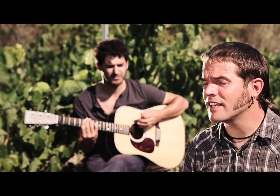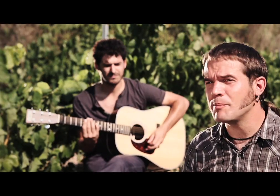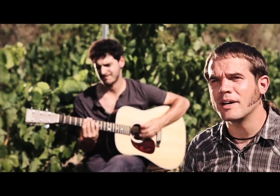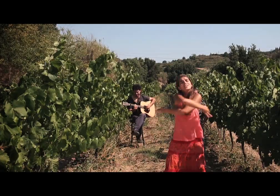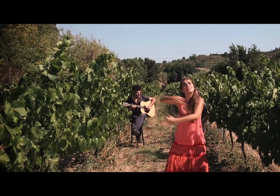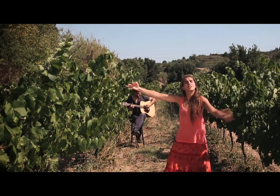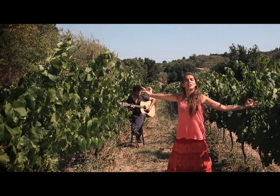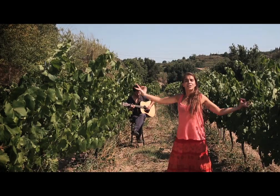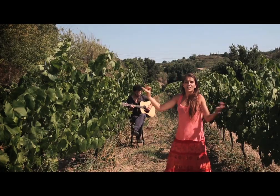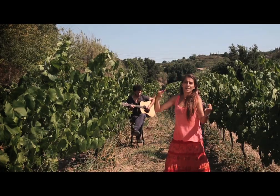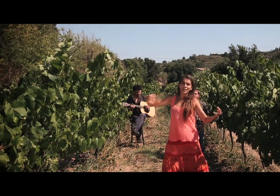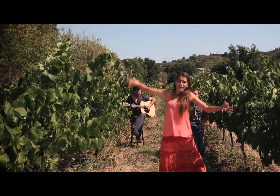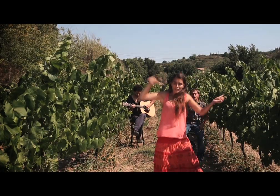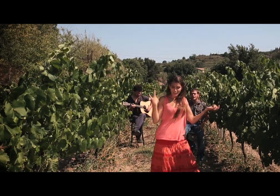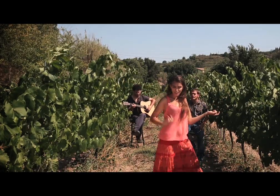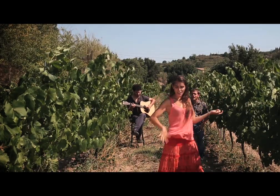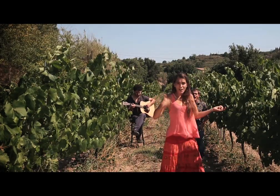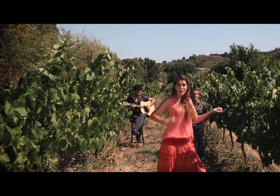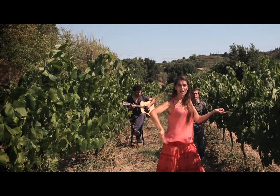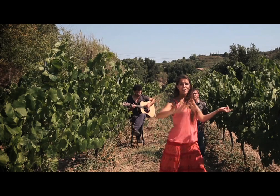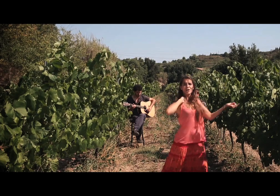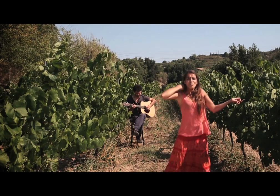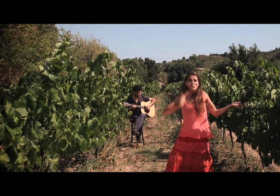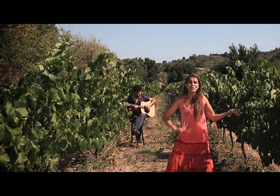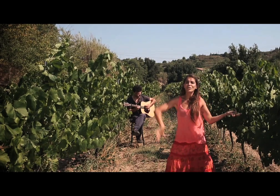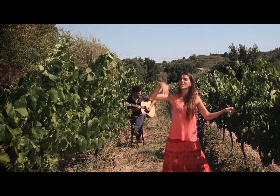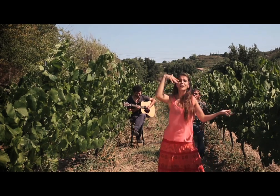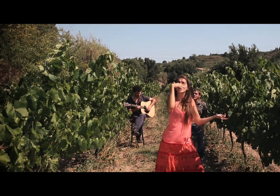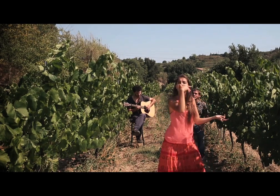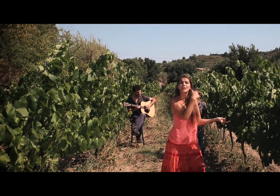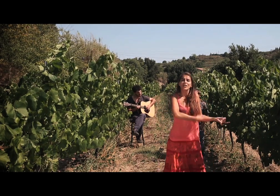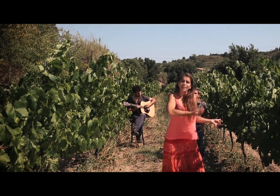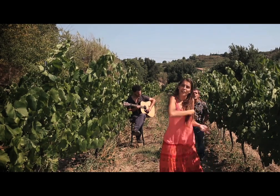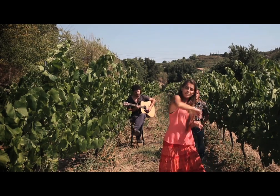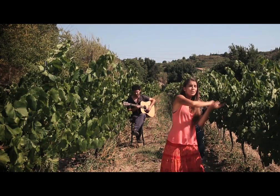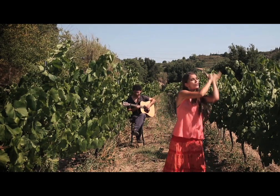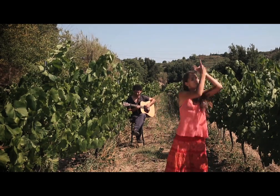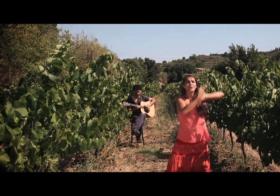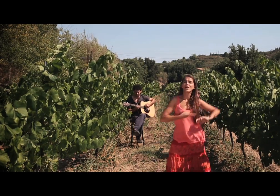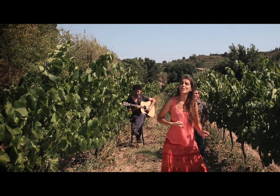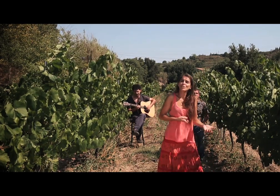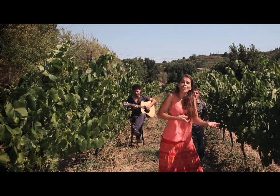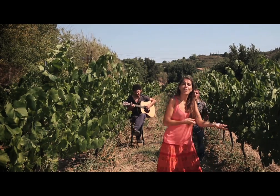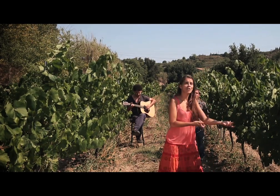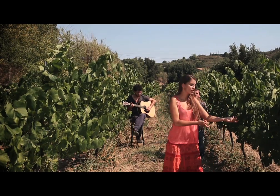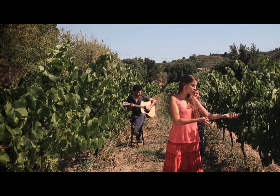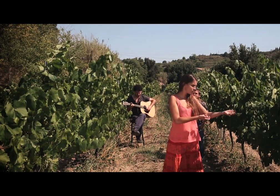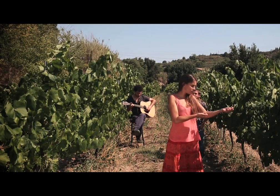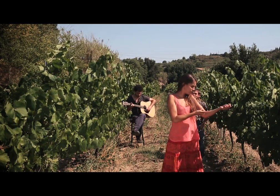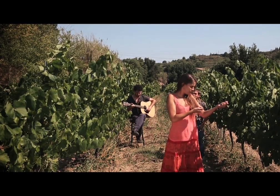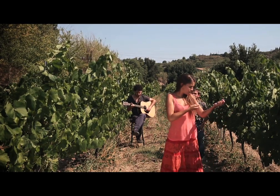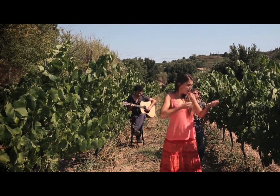Il·lus el qui pensava que la guitarra era muda, que l'amor no era